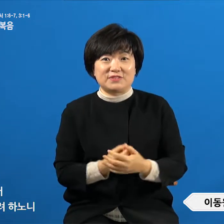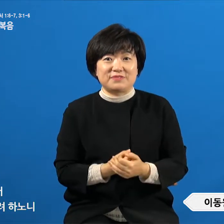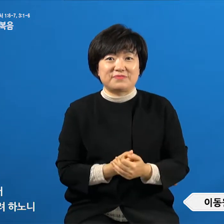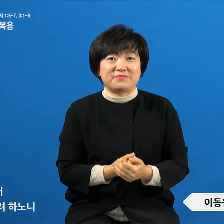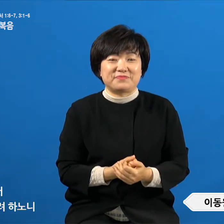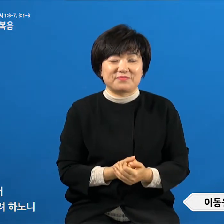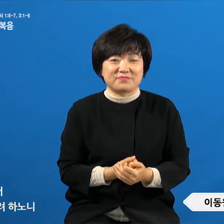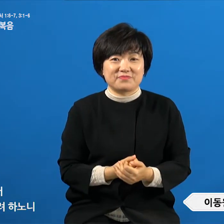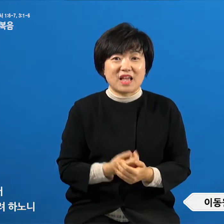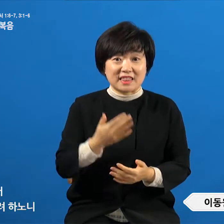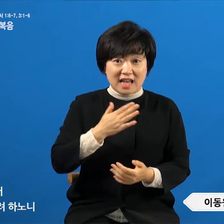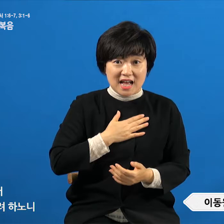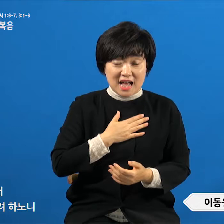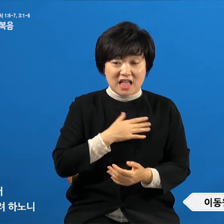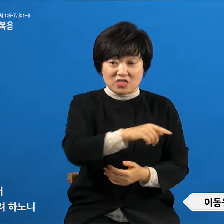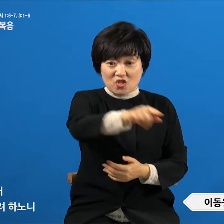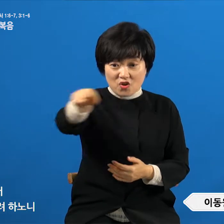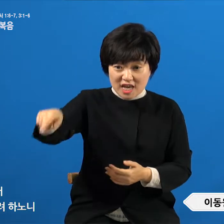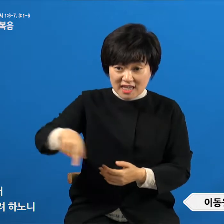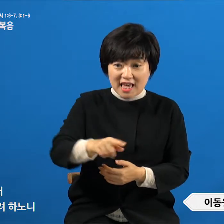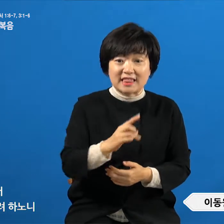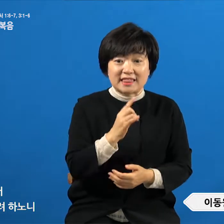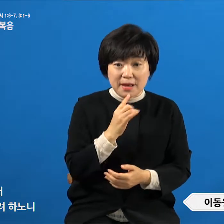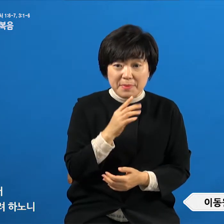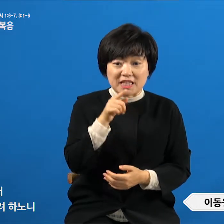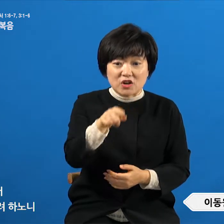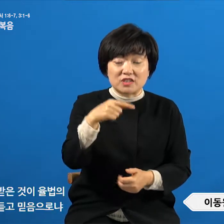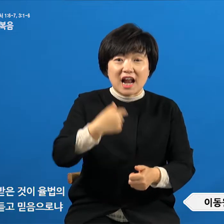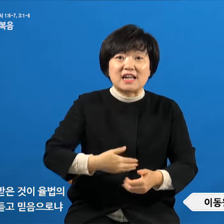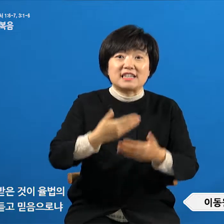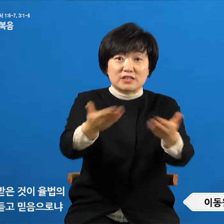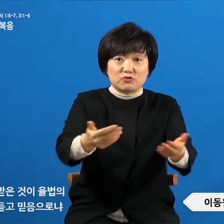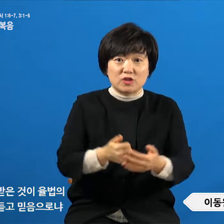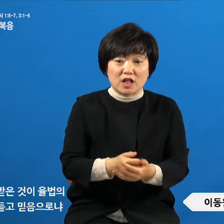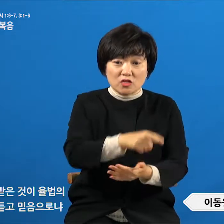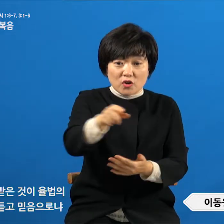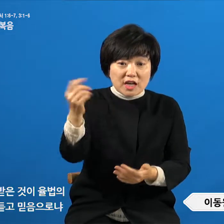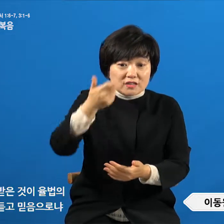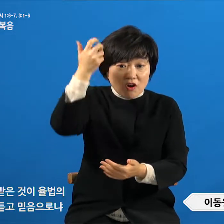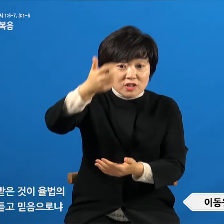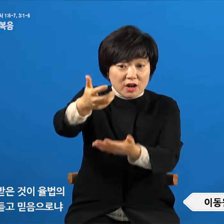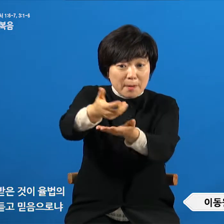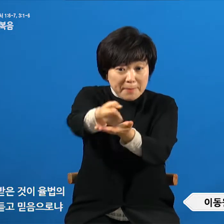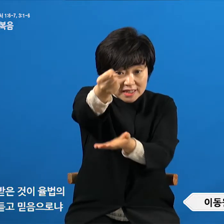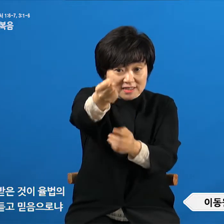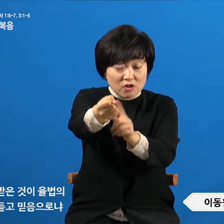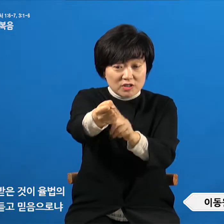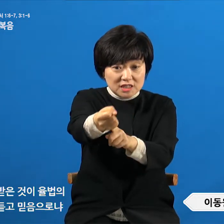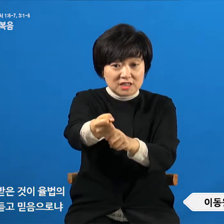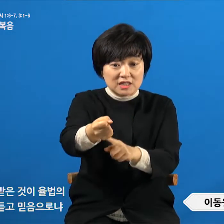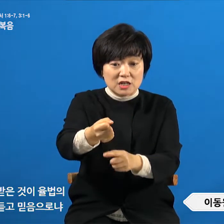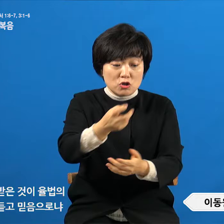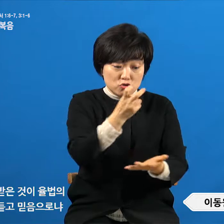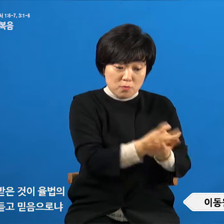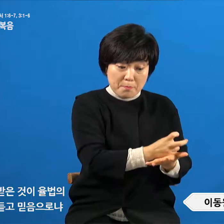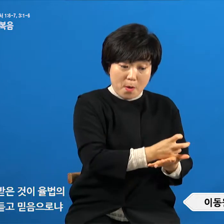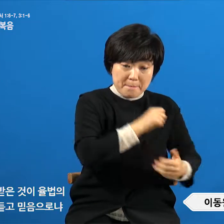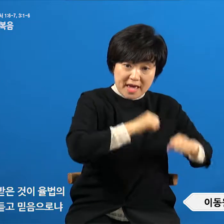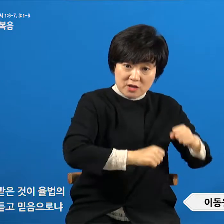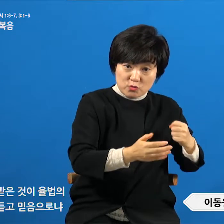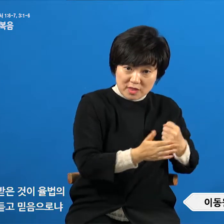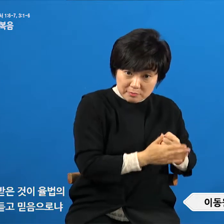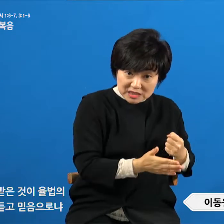다 같이 읽겠습니다. 시작. 내가 너희에게 다만 이것을 알려 하노니 너희가 성령을 받은 것이 율법의